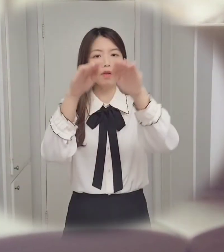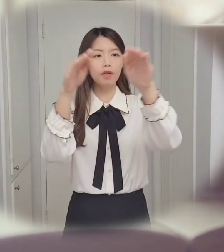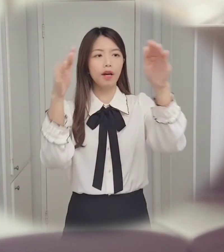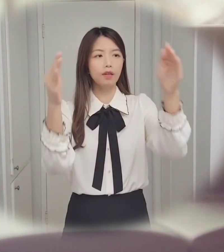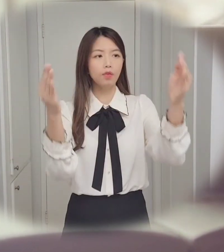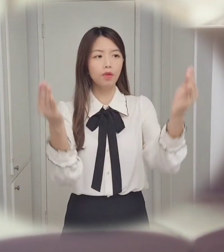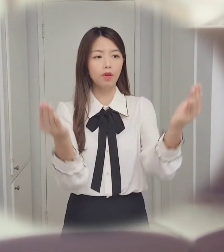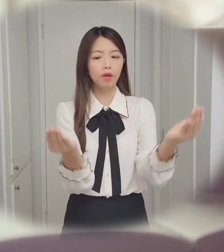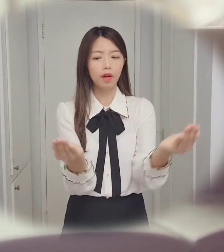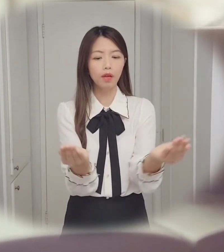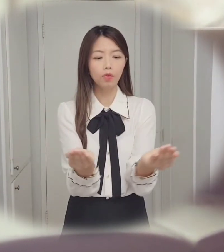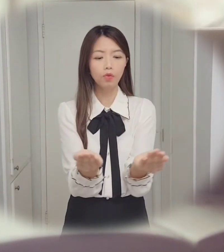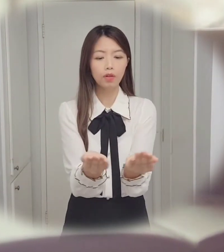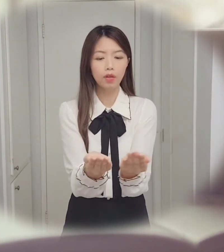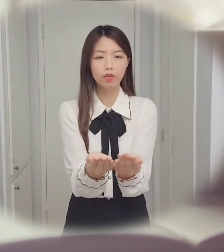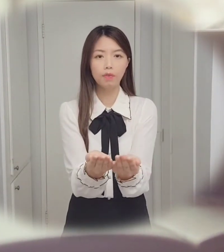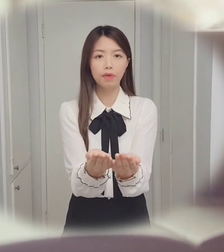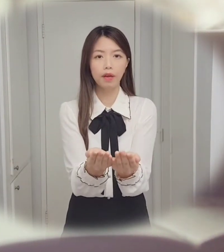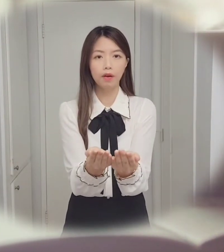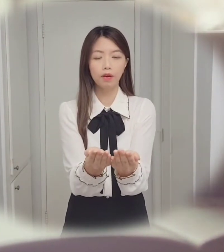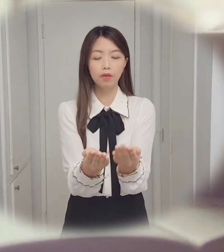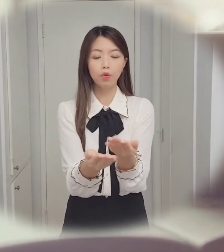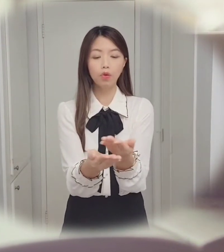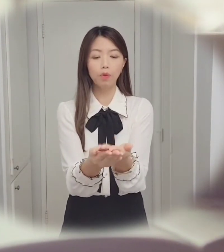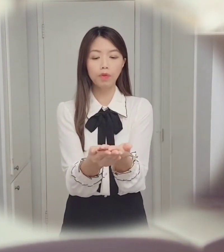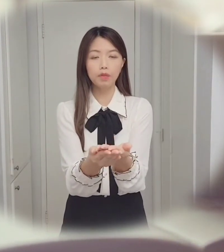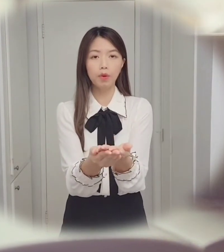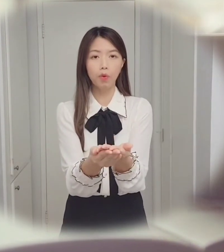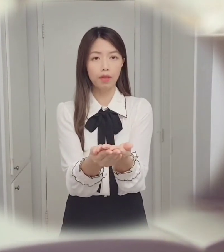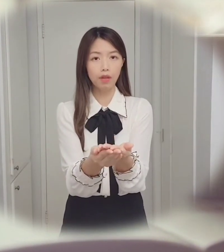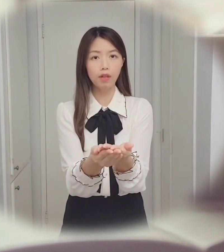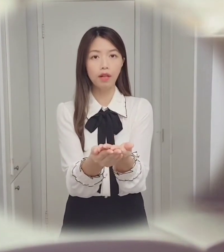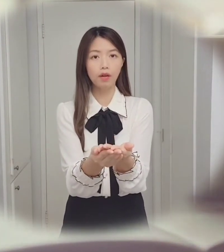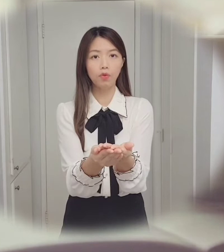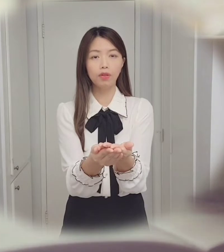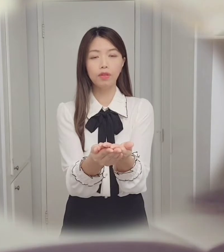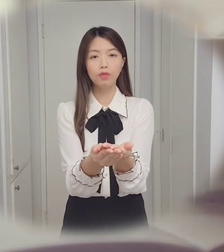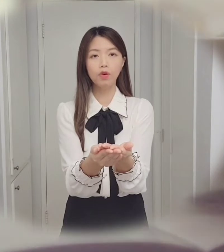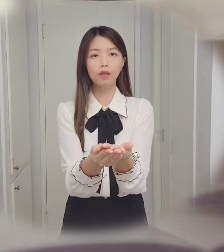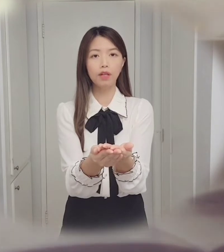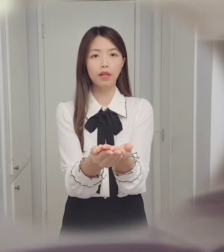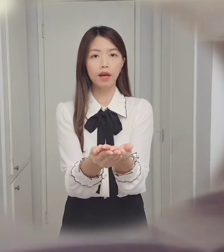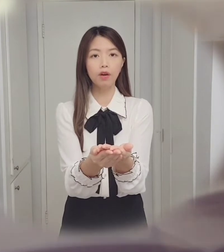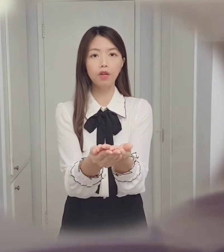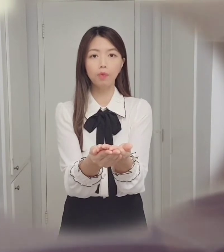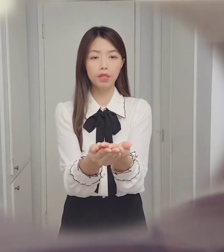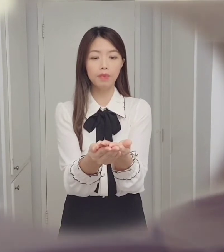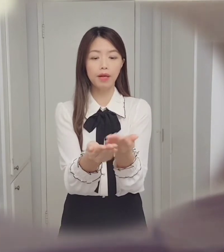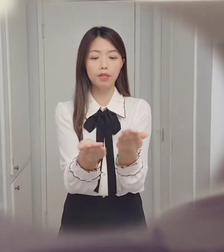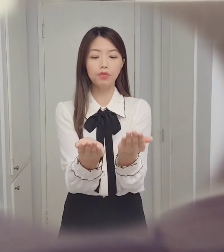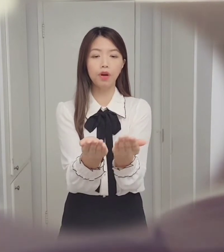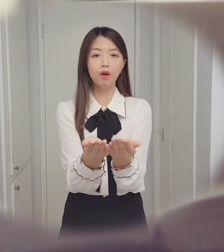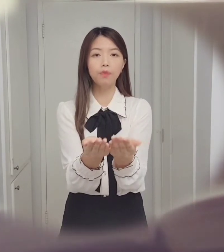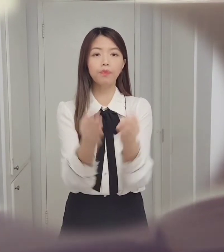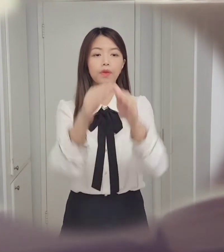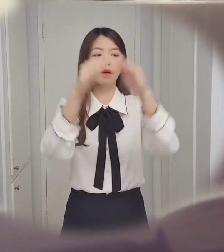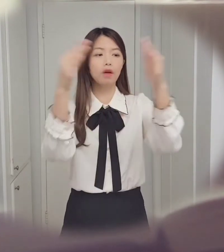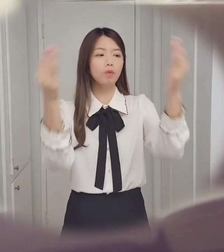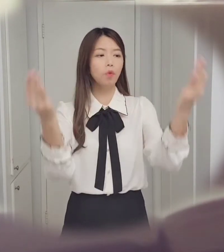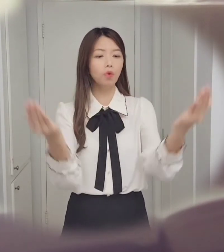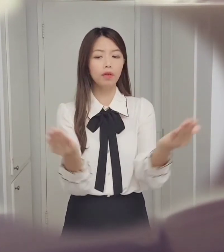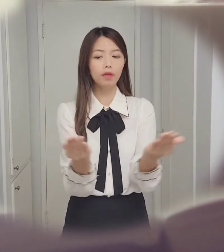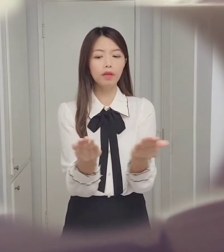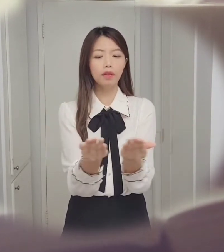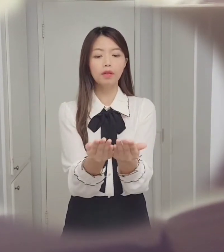모든 수어는요, 양손을 이렇게 둥글게 해주시면 돼요. 손 겹치시면 완전하다라고 한 뜻의 수어가 되니까요, 겹치지